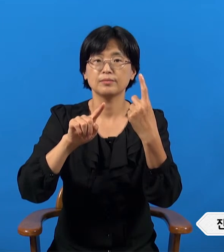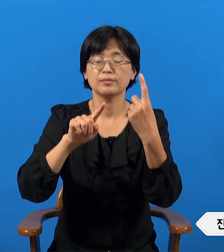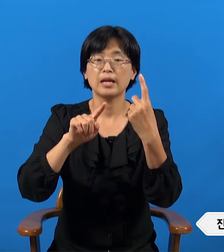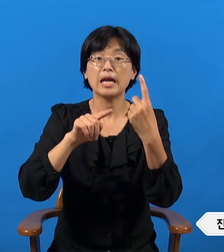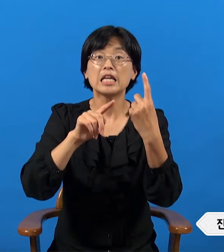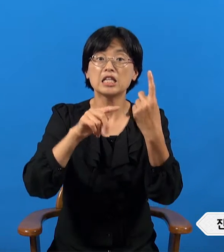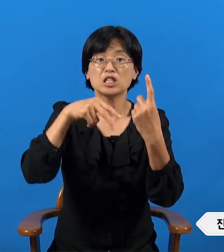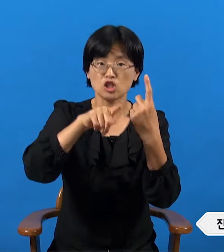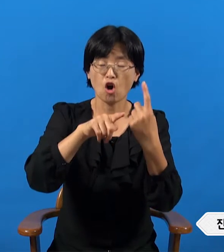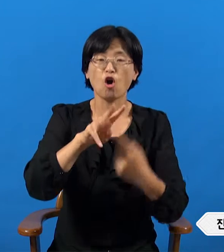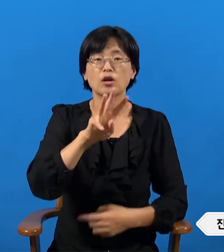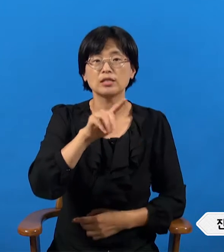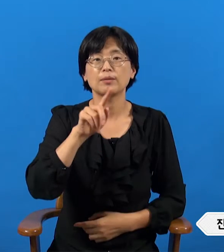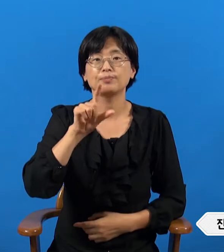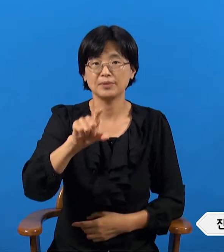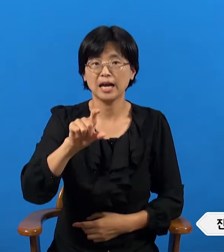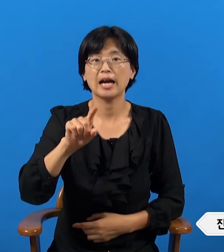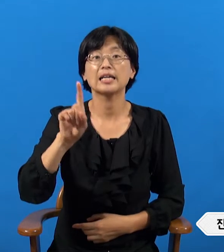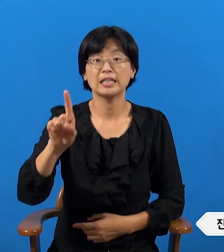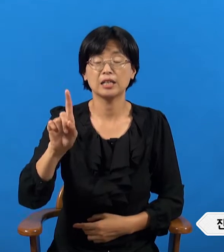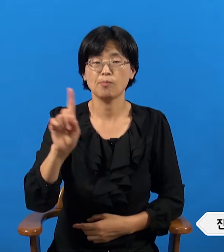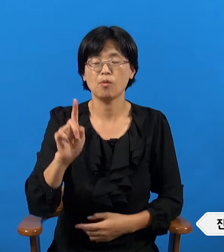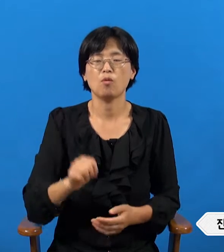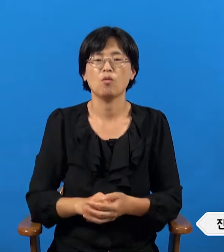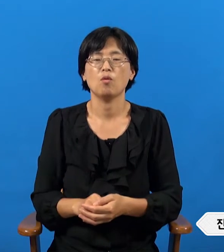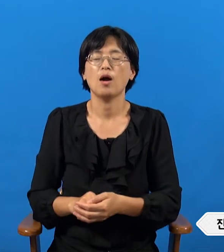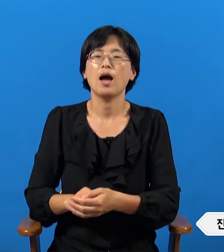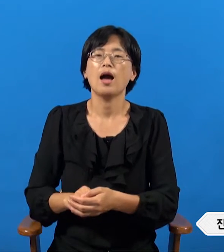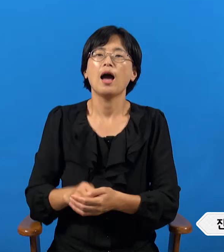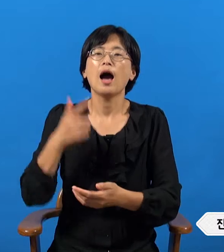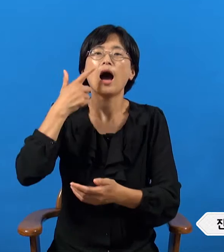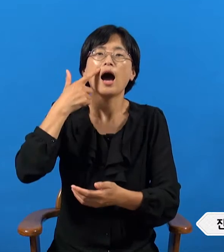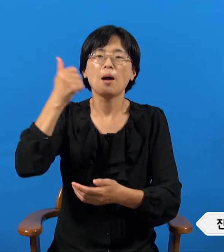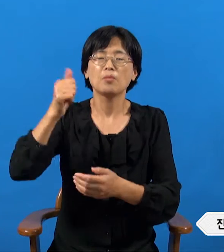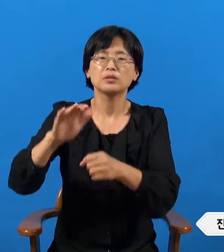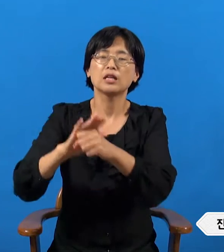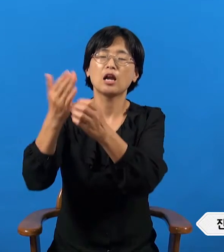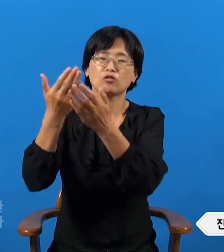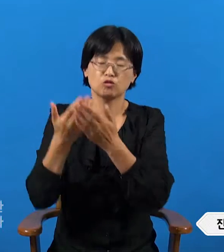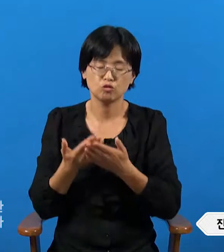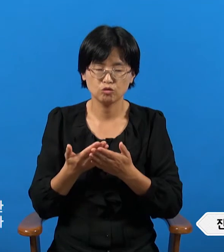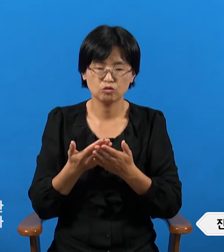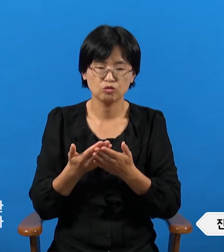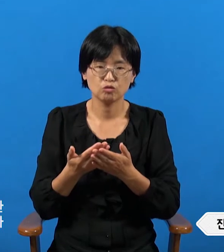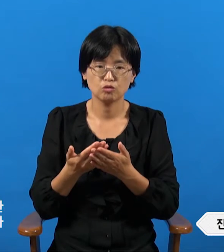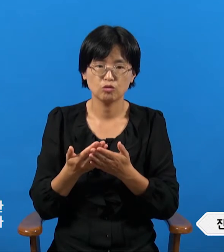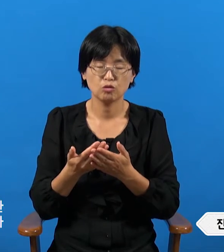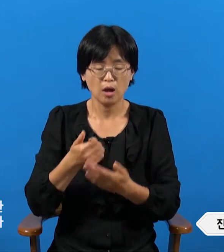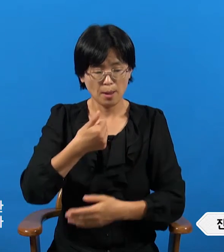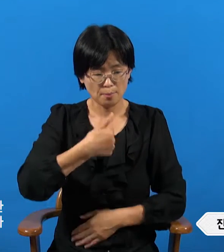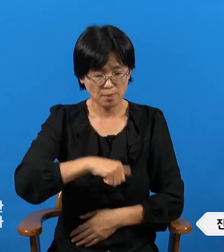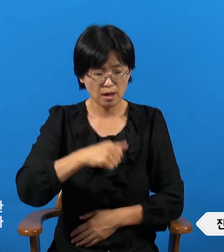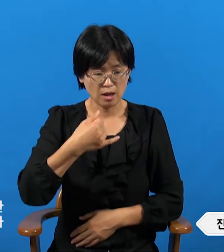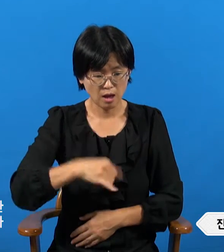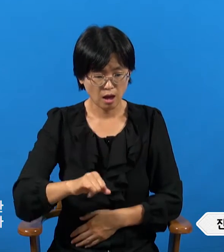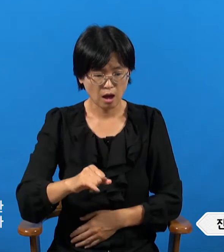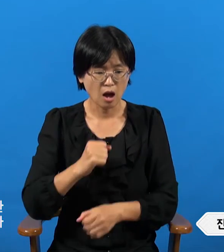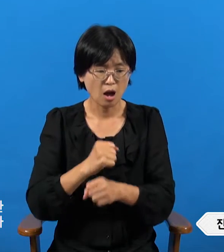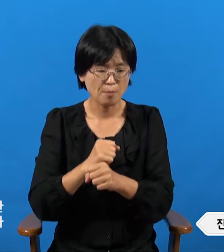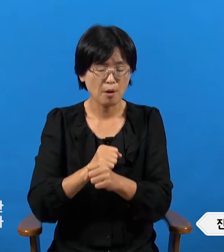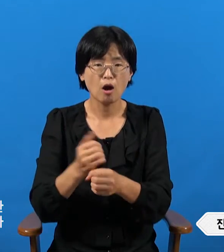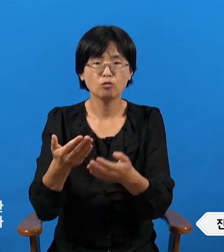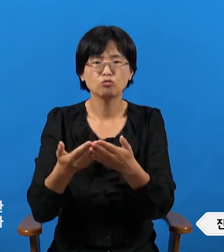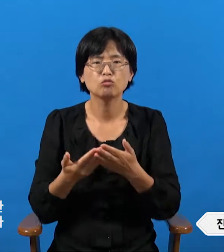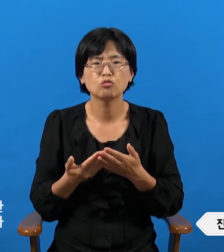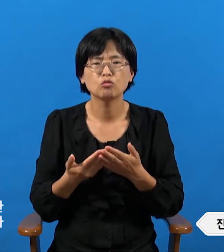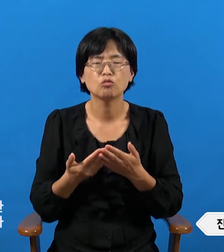1절은 우리에게 말씀합니다. 보라, 아버지께서 어떠한 사랑을 우리에게 베푸사 하나님의 자녀라 일컬음을